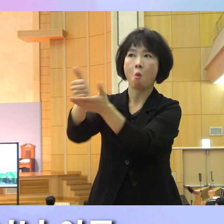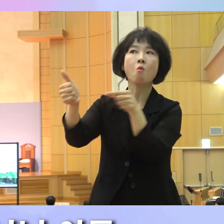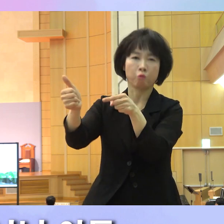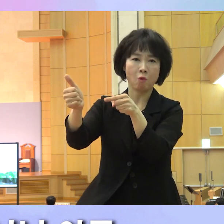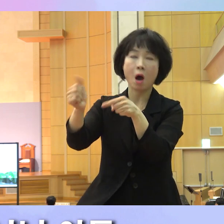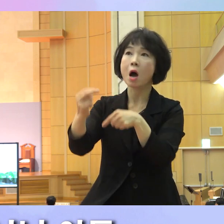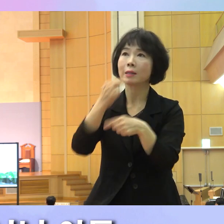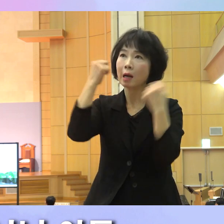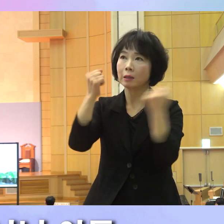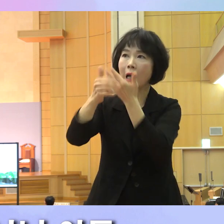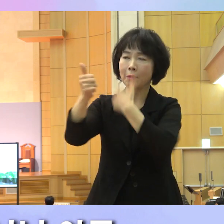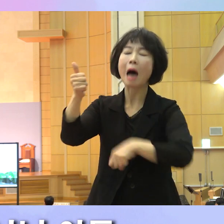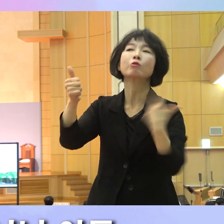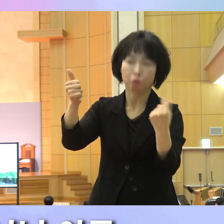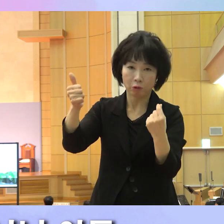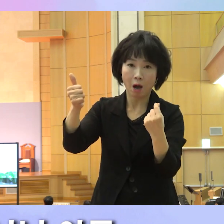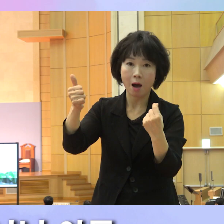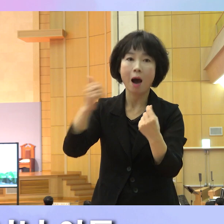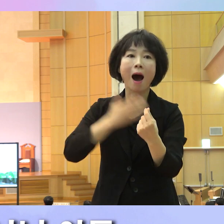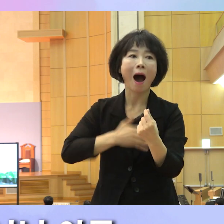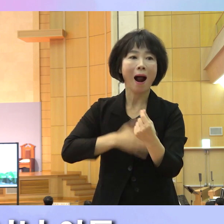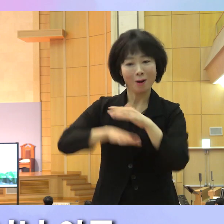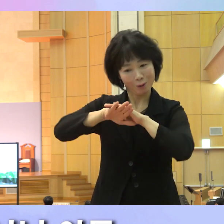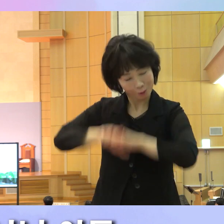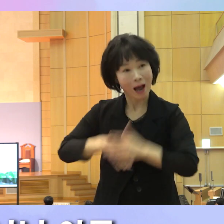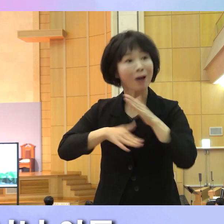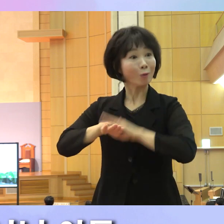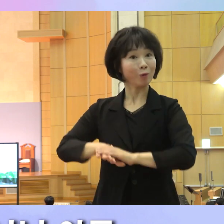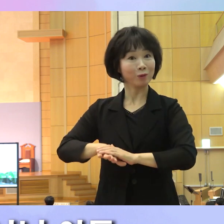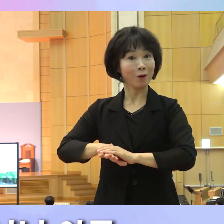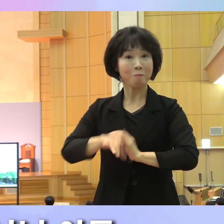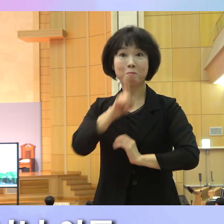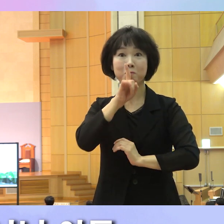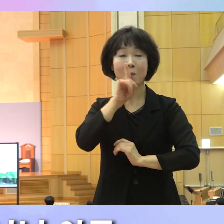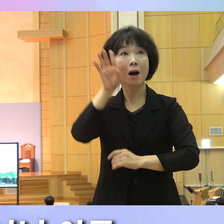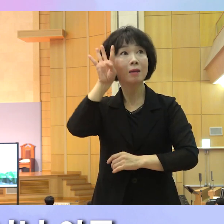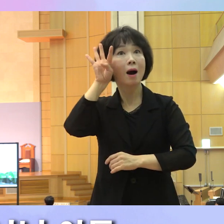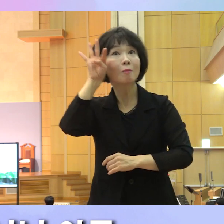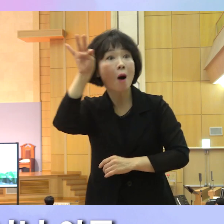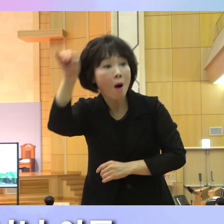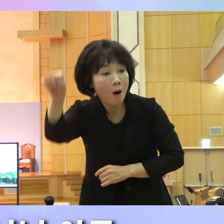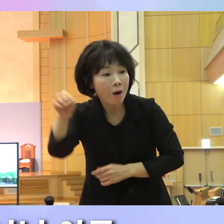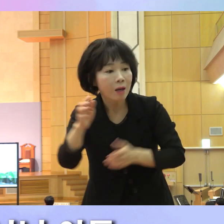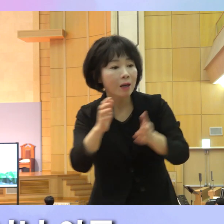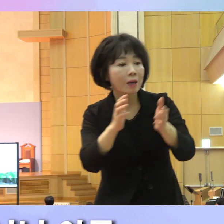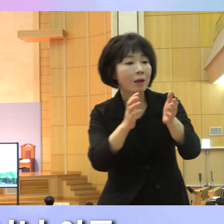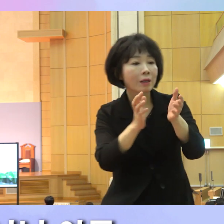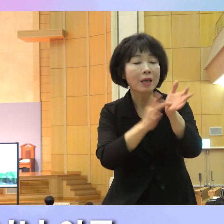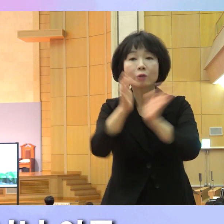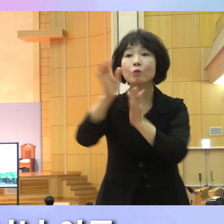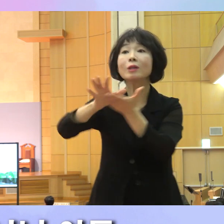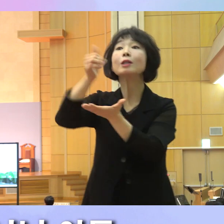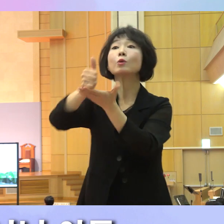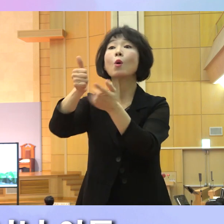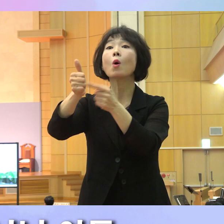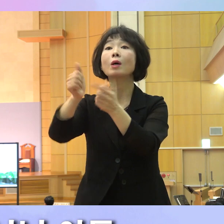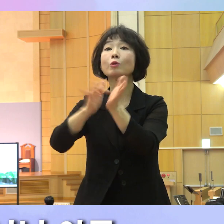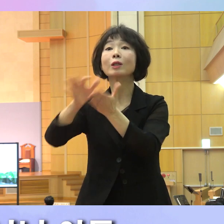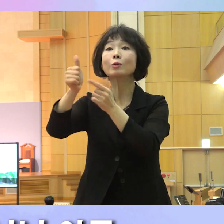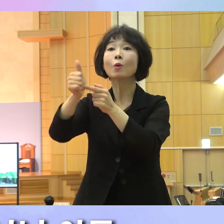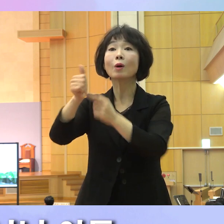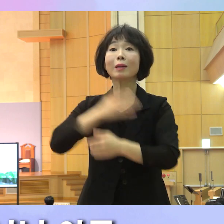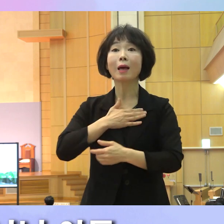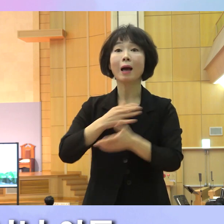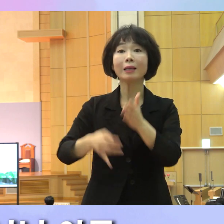그래서 예수님이 지금 21절에 이때로부터 예수 그리스도께서 자기가